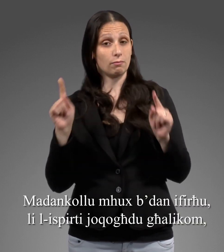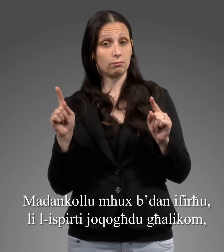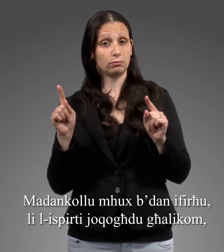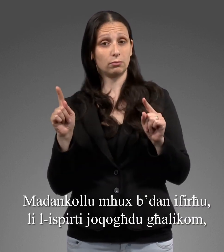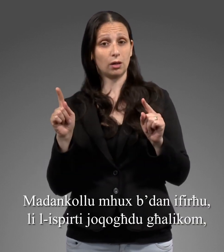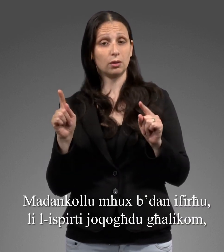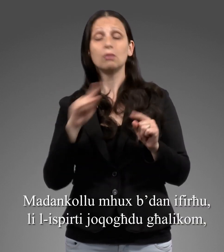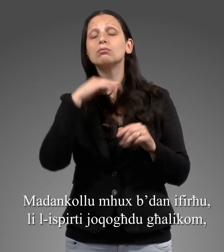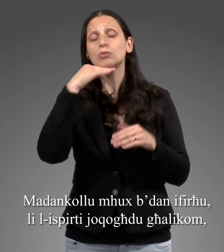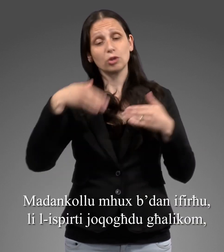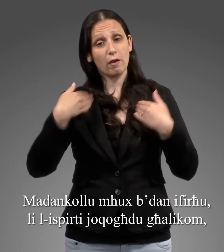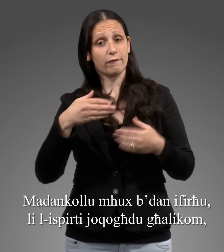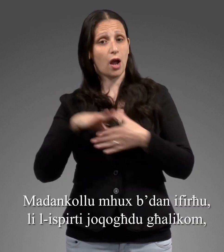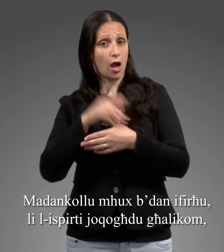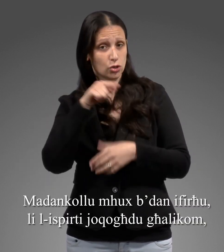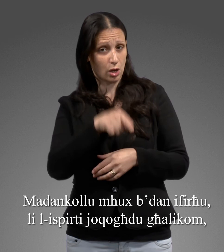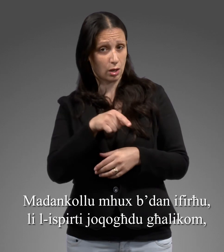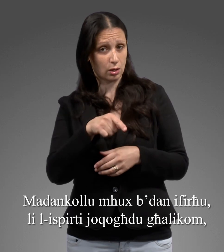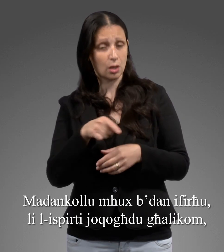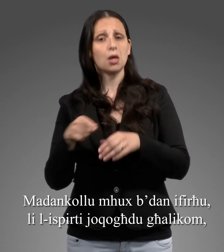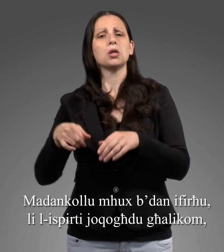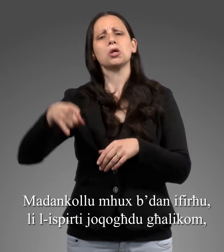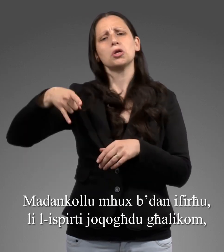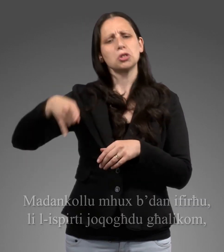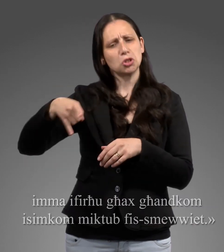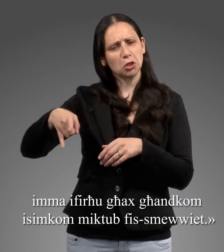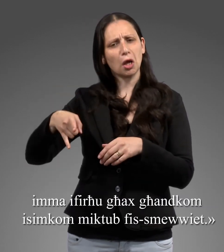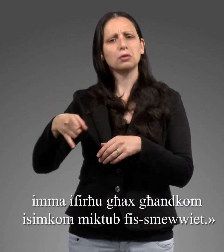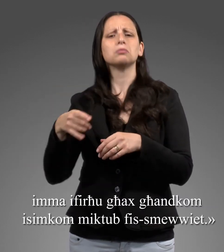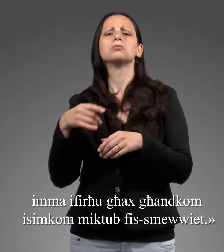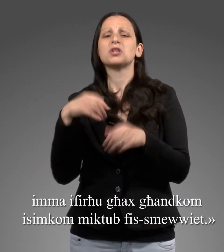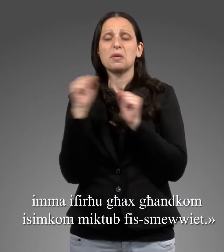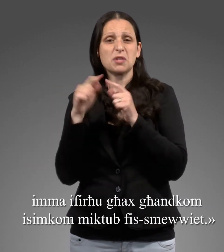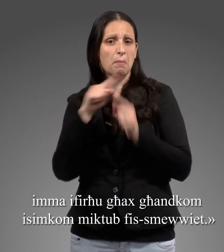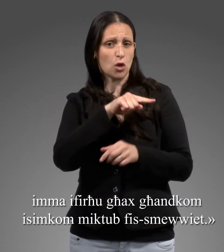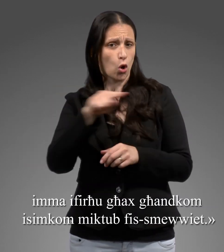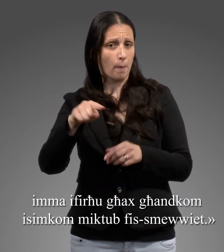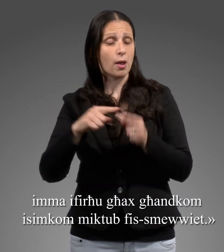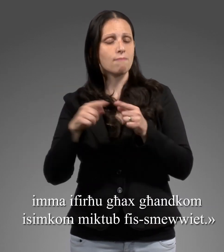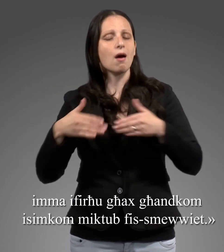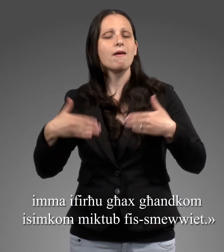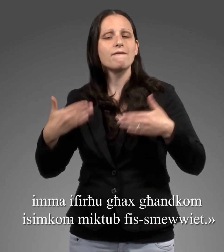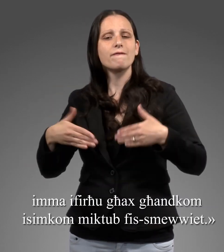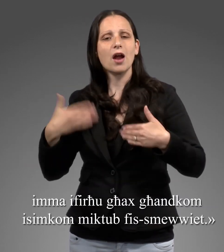b'dan ifirħu li l-ispirti jgħodu għalikom, imma ifirħu għax għandkom isimkom